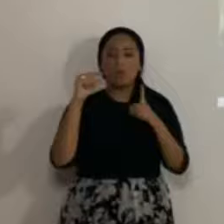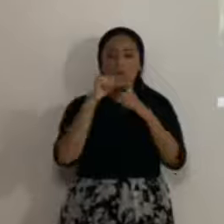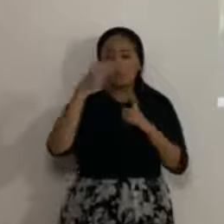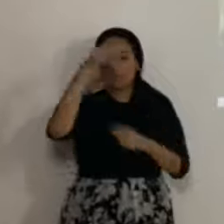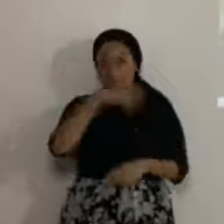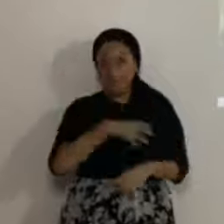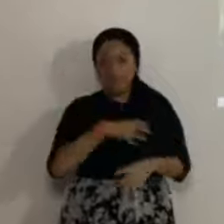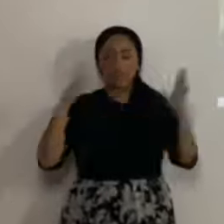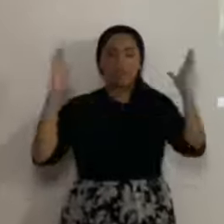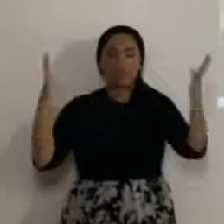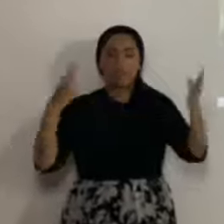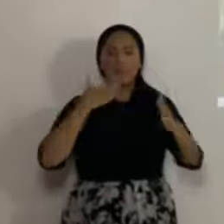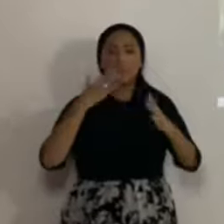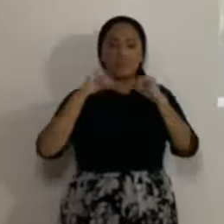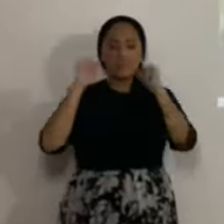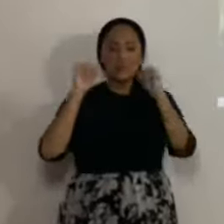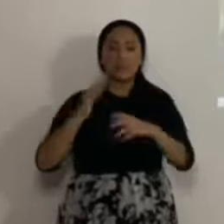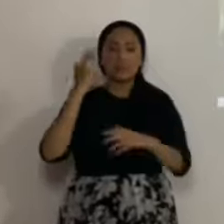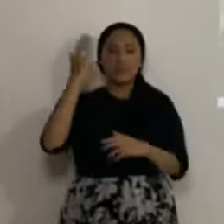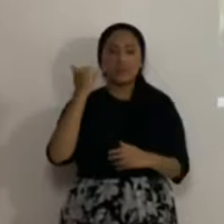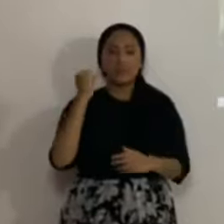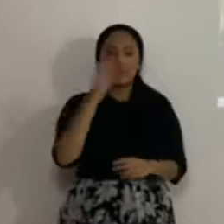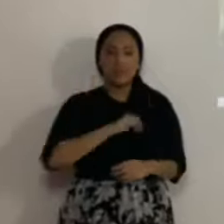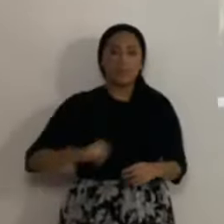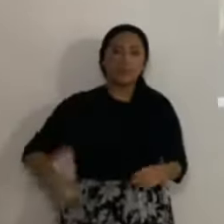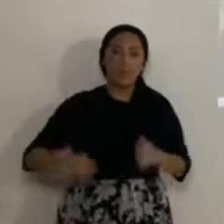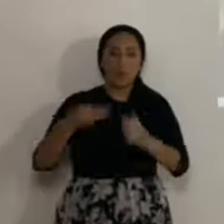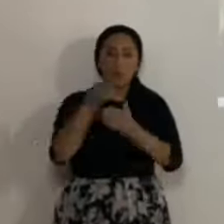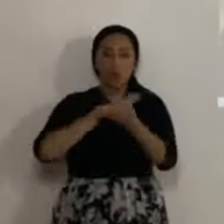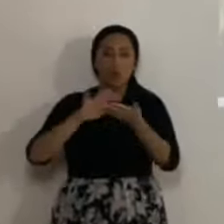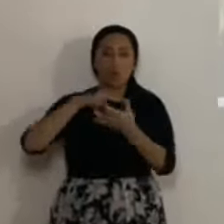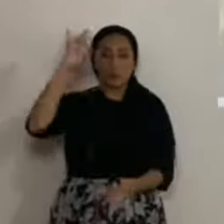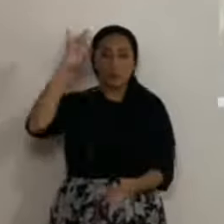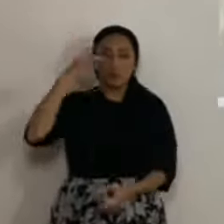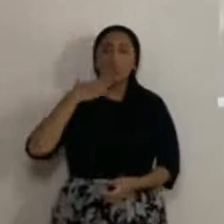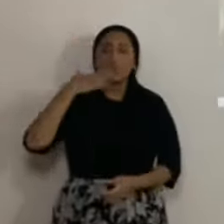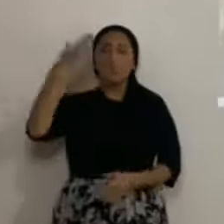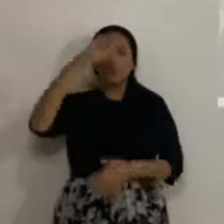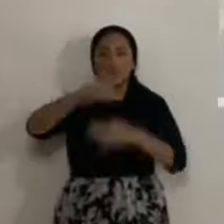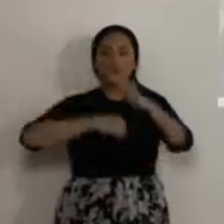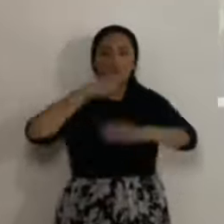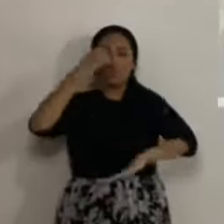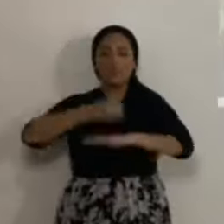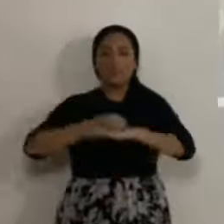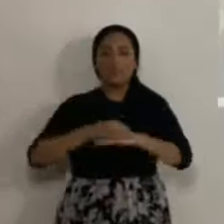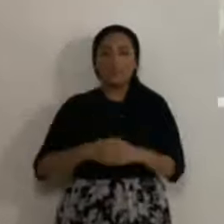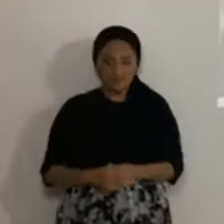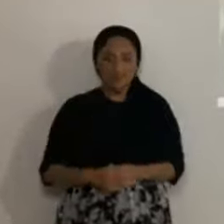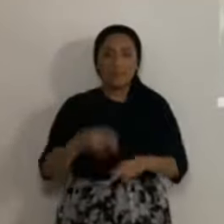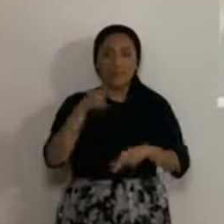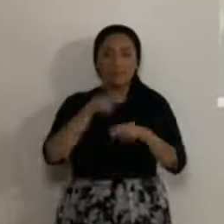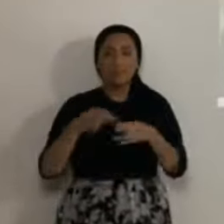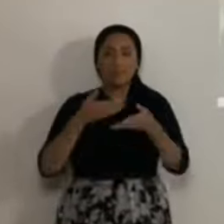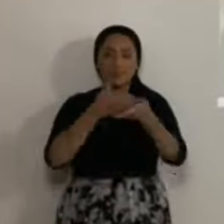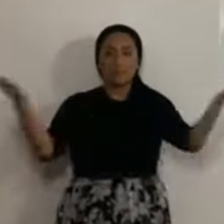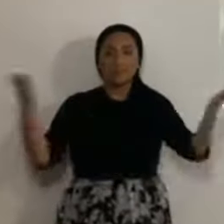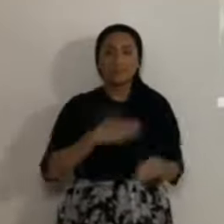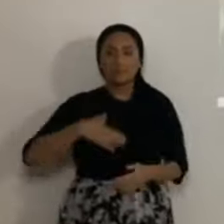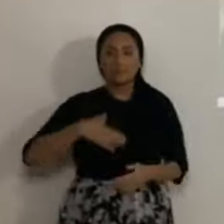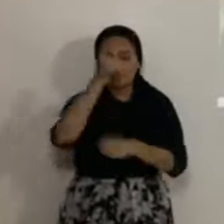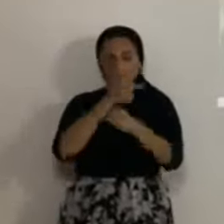del hombre. Bendito eres Yahshua Mashiach por tu bendito espíritu. Omen, ve omen. Siéntense por favor